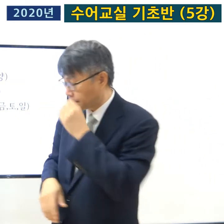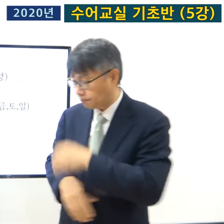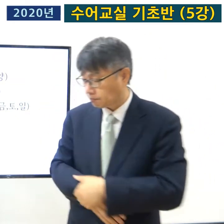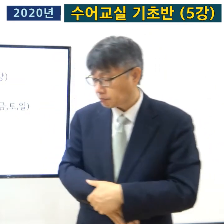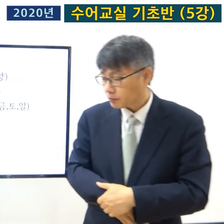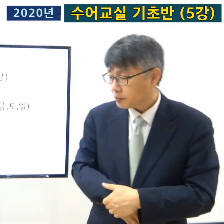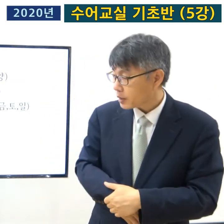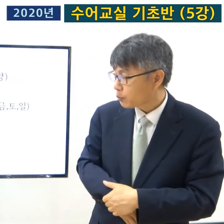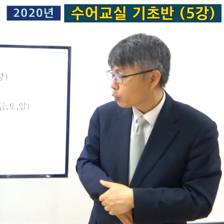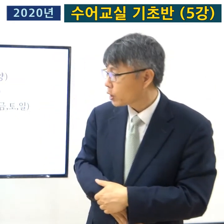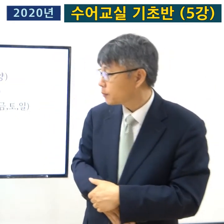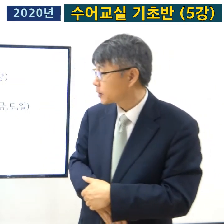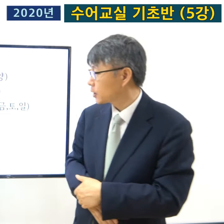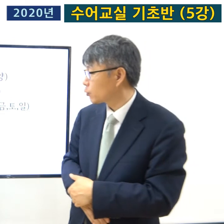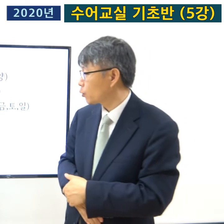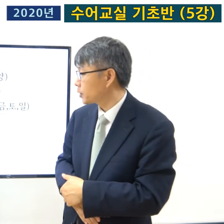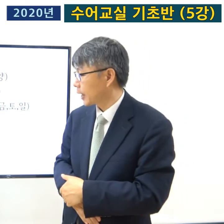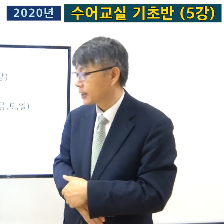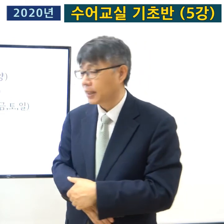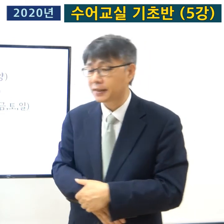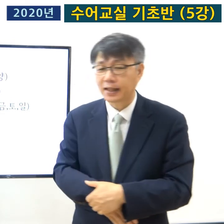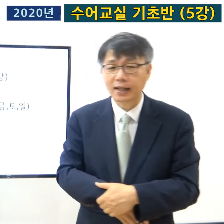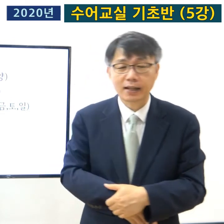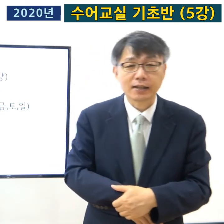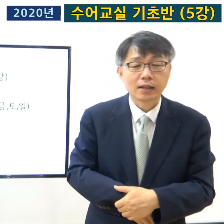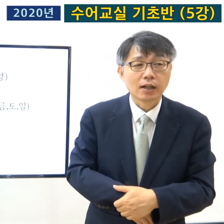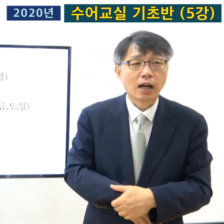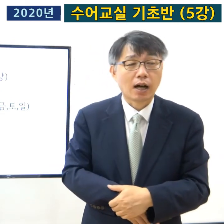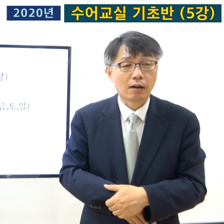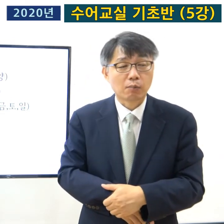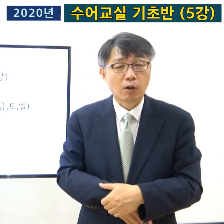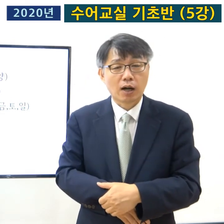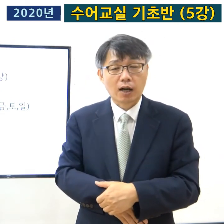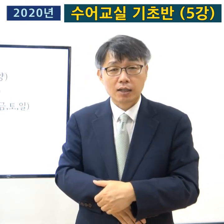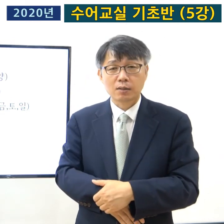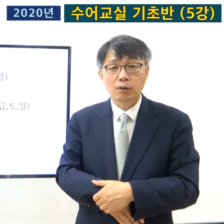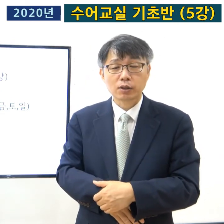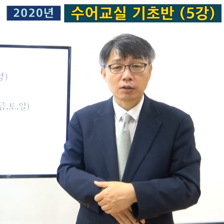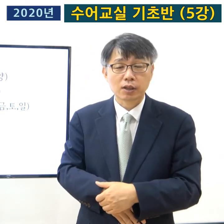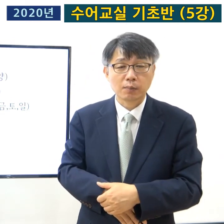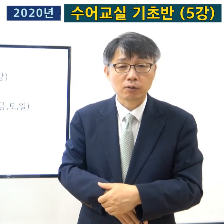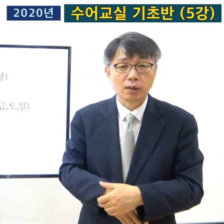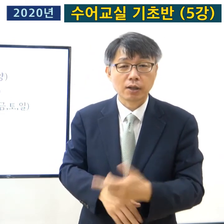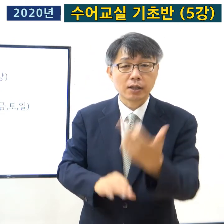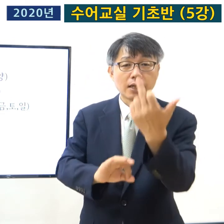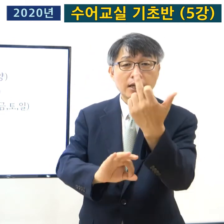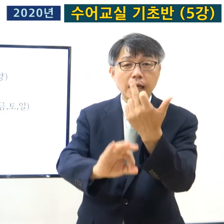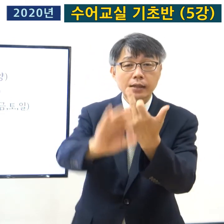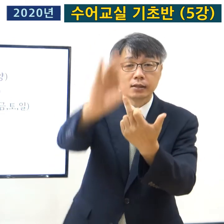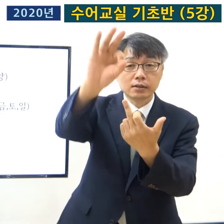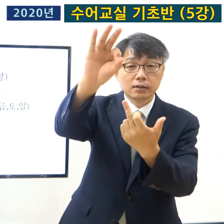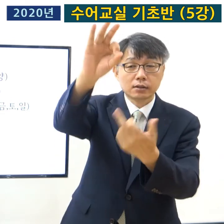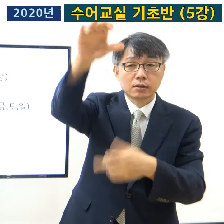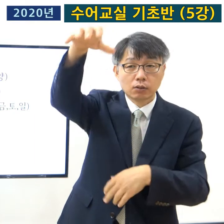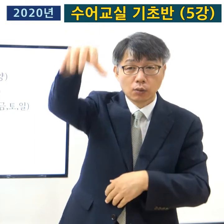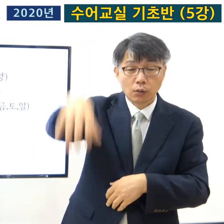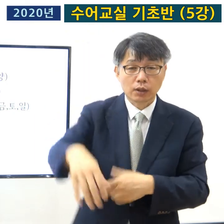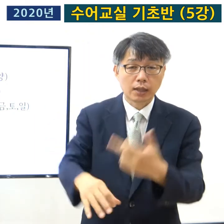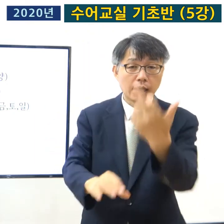동서남북은 표현하는 방식이 조금씩 다르긴 한데 아까 전에 배울 때 어떻게 배웠냐면 해 뜨는 곳